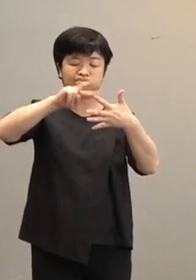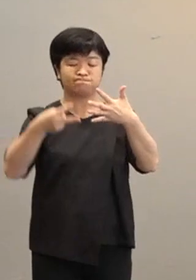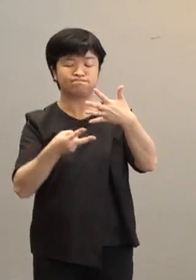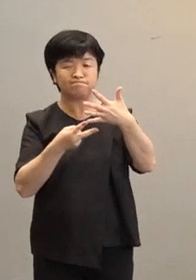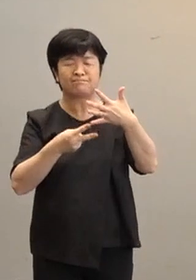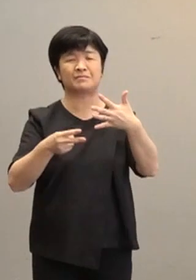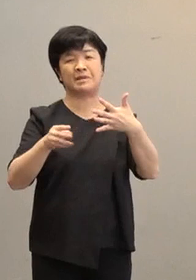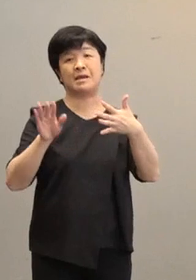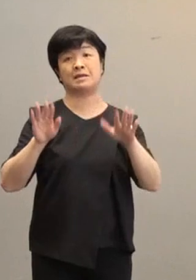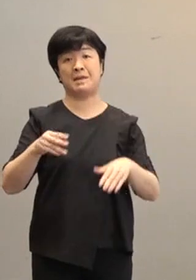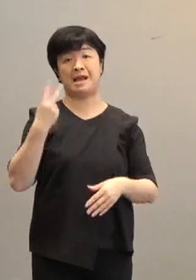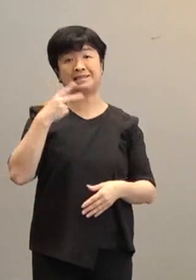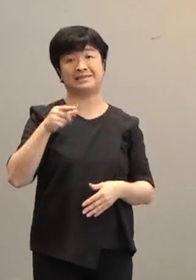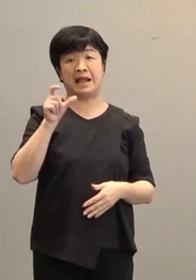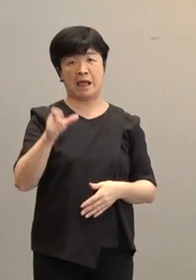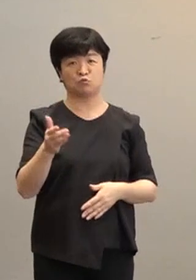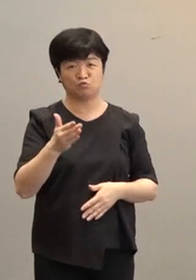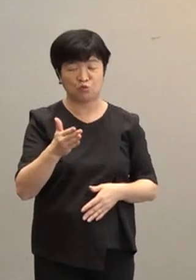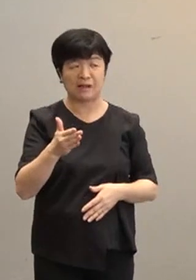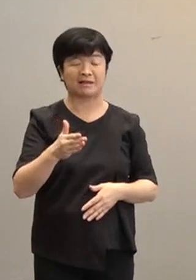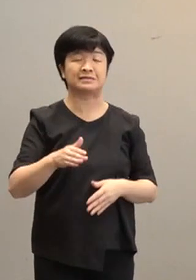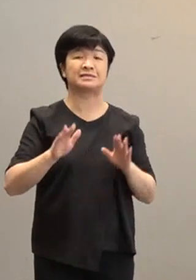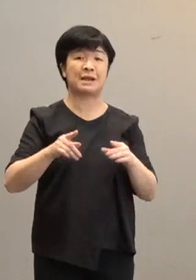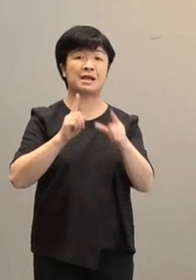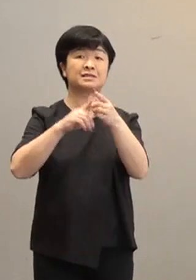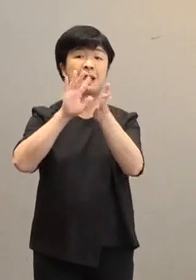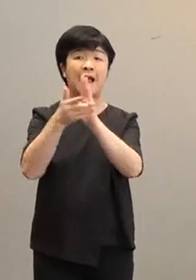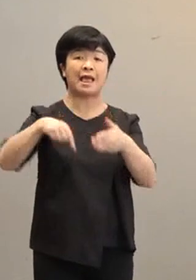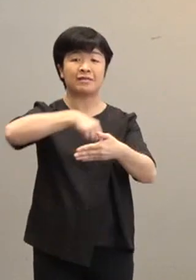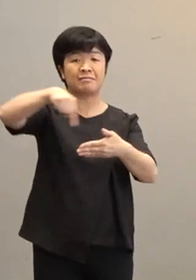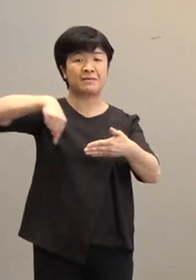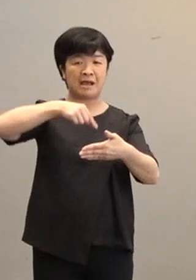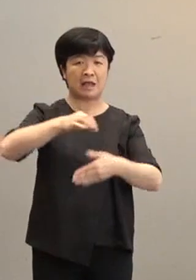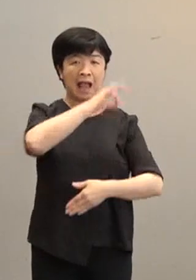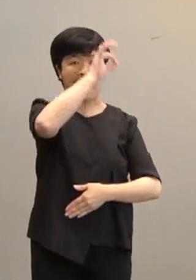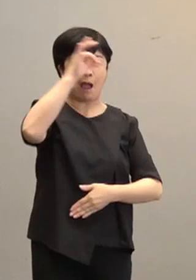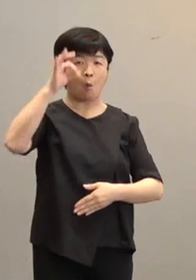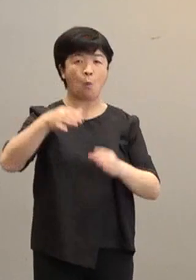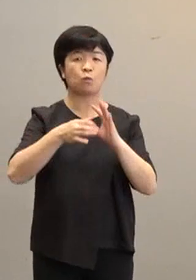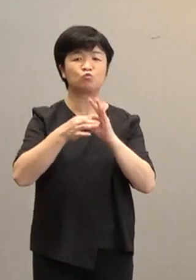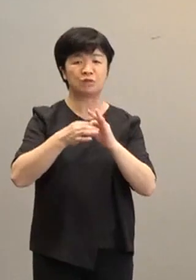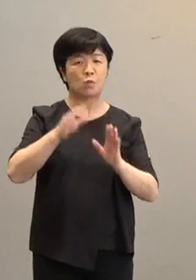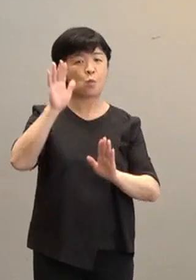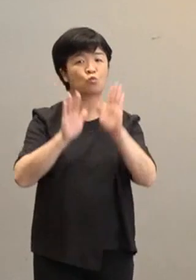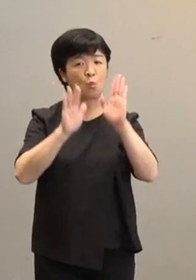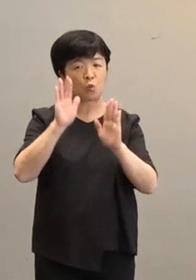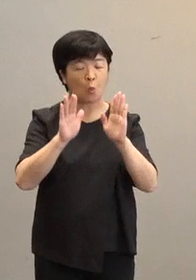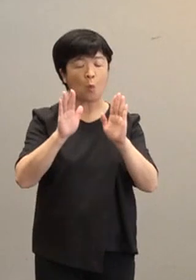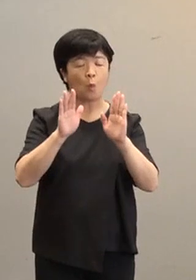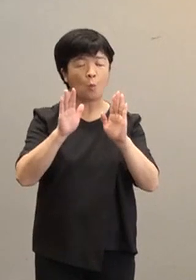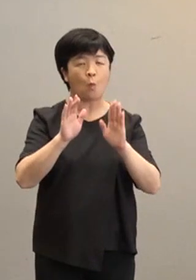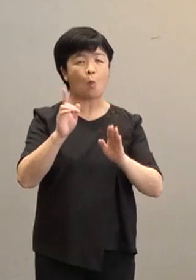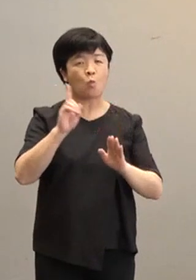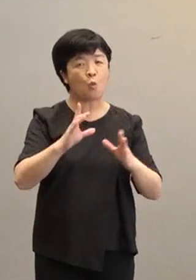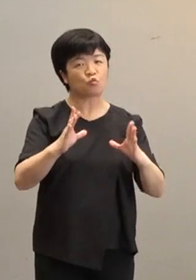経ちますけれども、現在の県内のですね、観光についての現状をどういうふうに